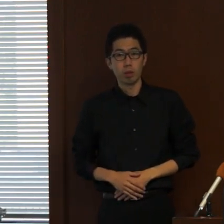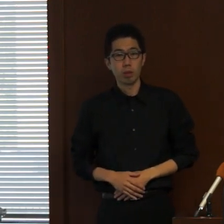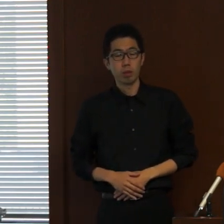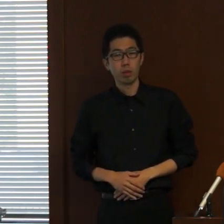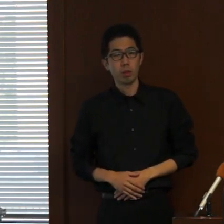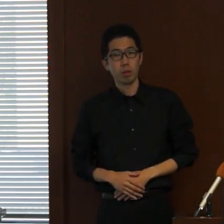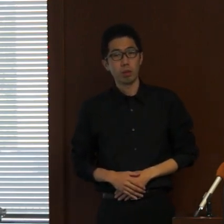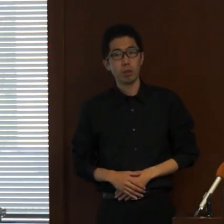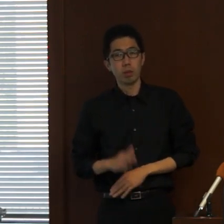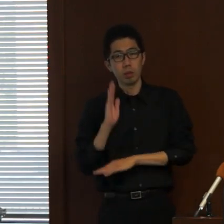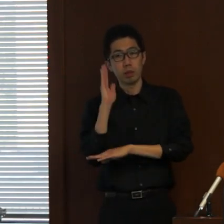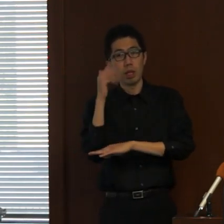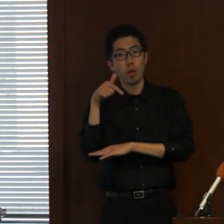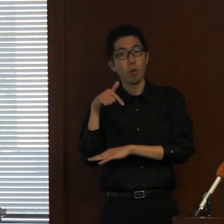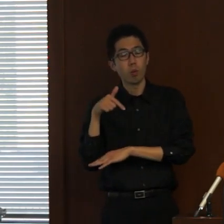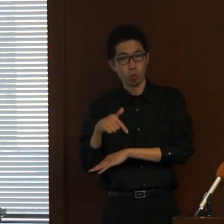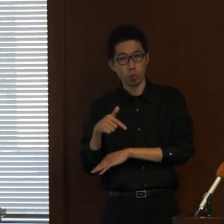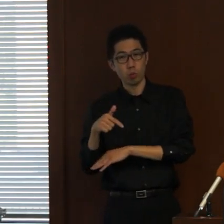ね、